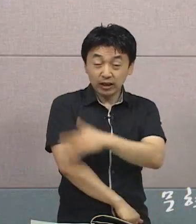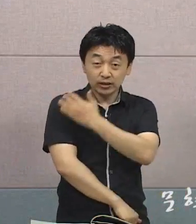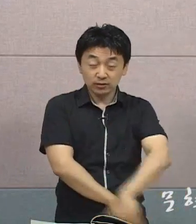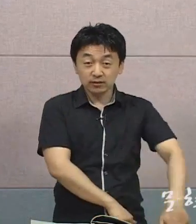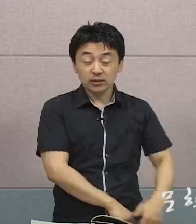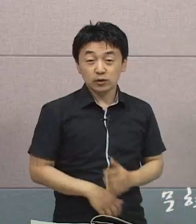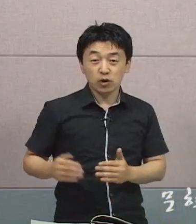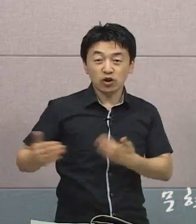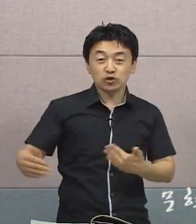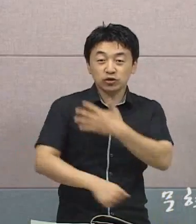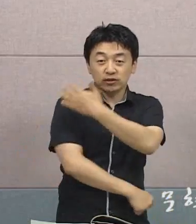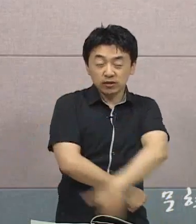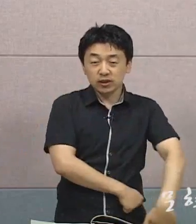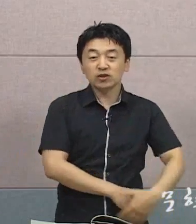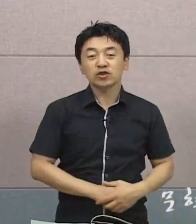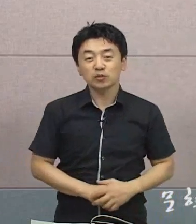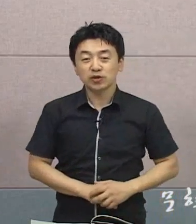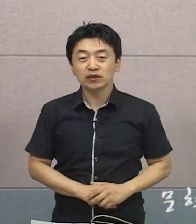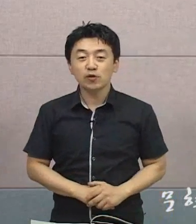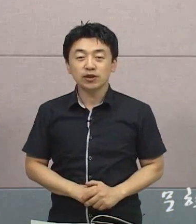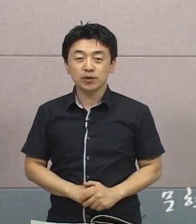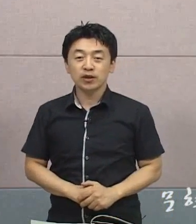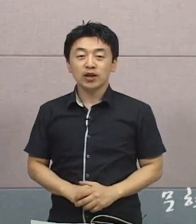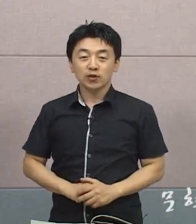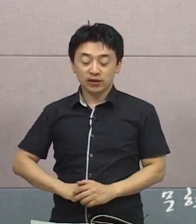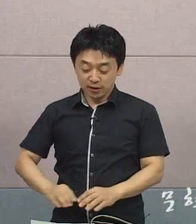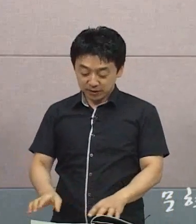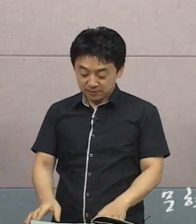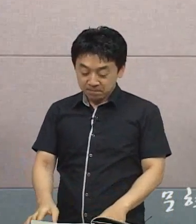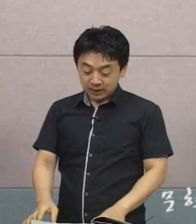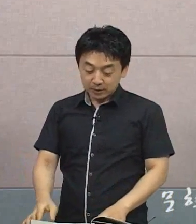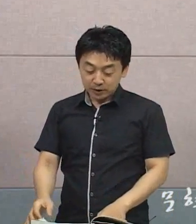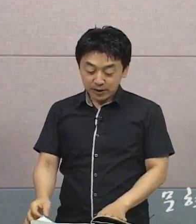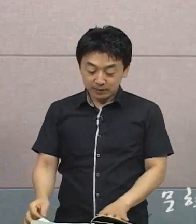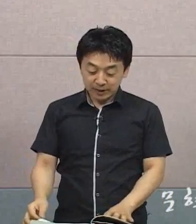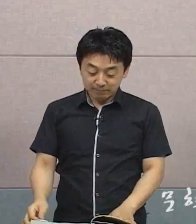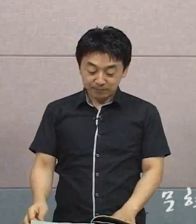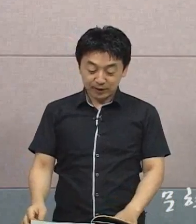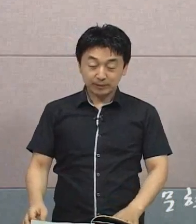나랑은 좀 거리를 두겠어. 이런 느낌으로 그냥 사용하시면 될 듯 합니다. 17페이지입니다. 네.